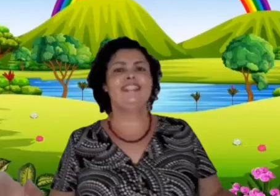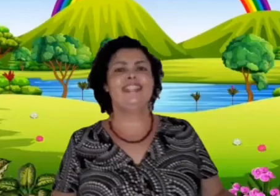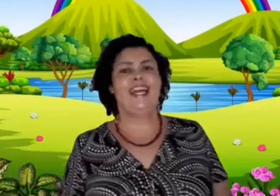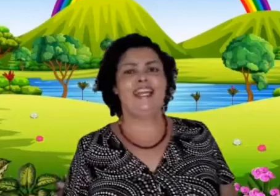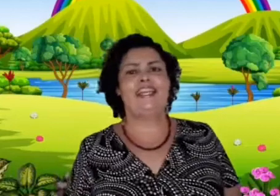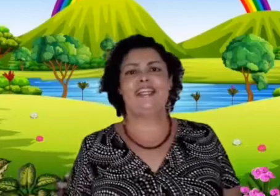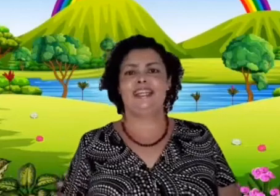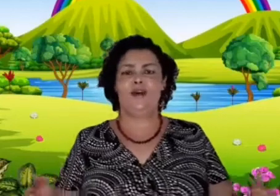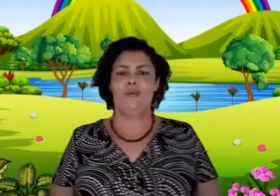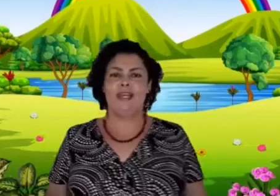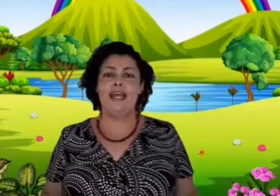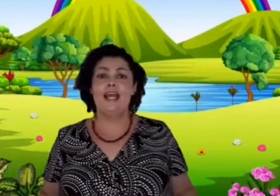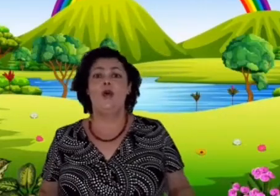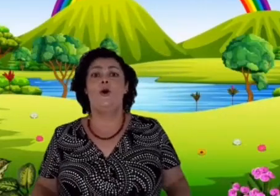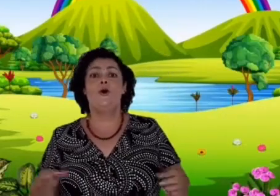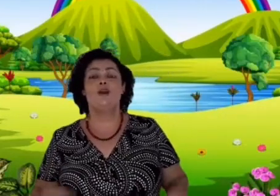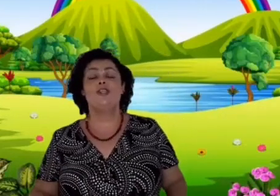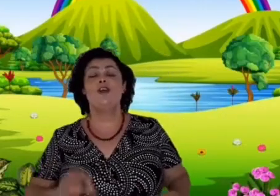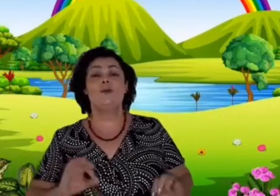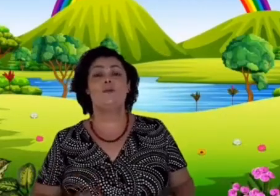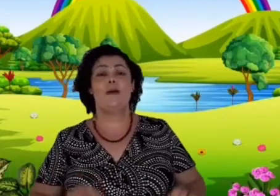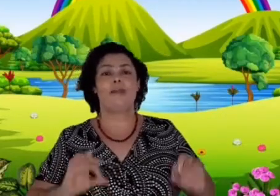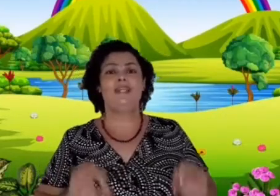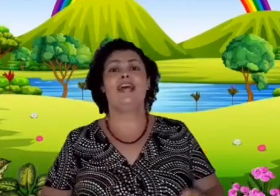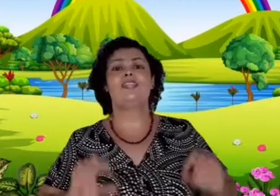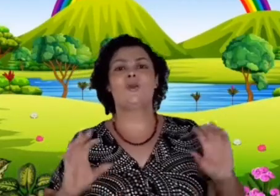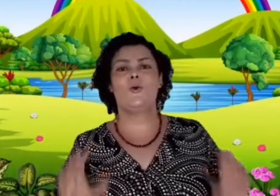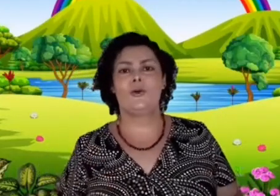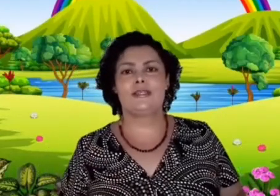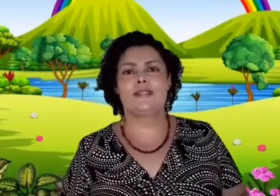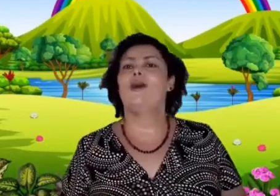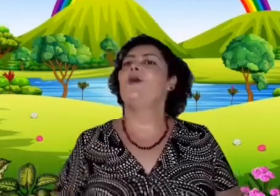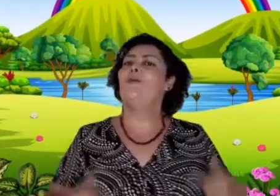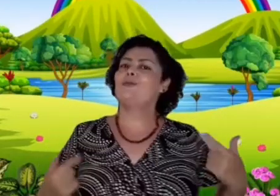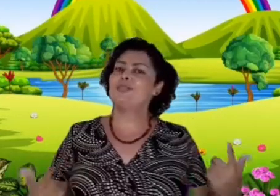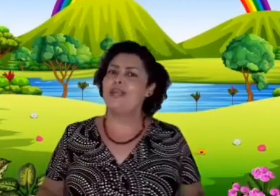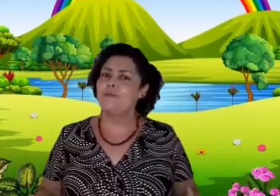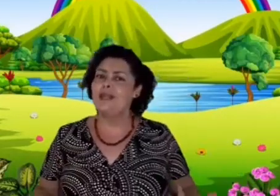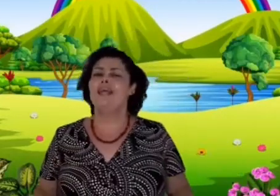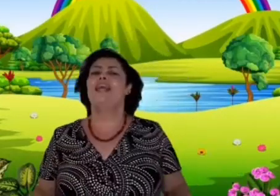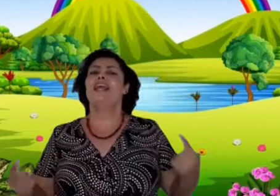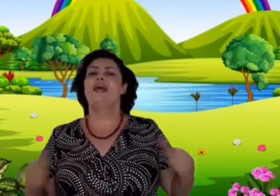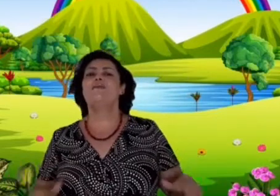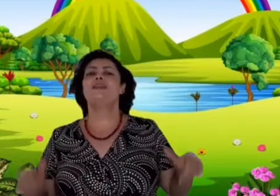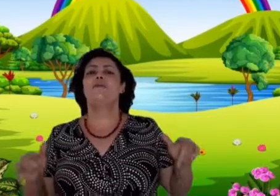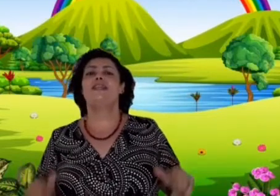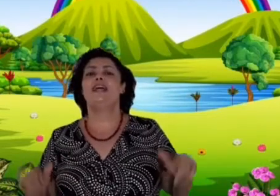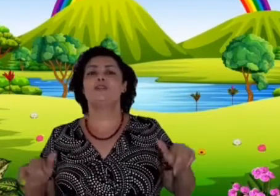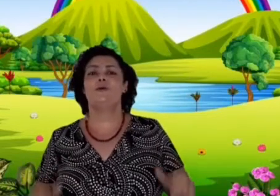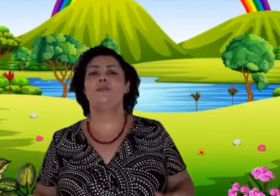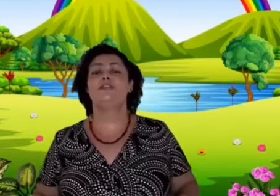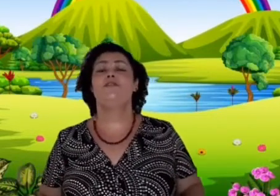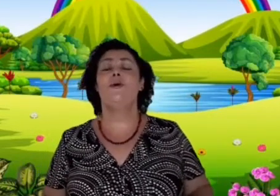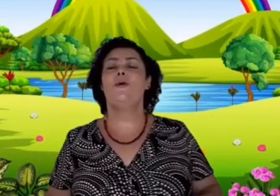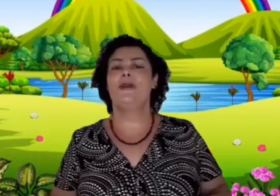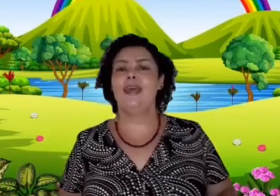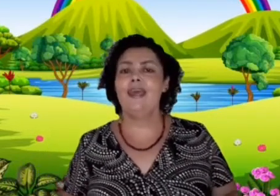Oi galerinha daqui é da humilha hoje nós vamos aprender as cores como sempre iremos aprender as cores e forma o